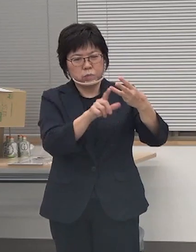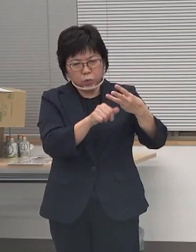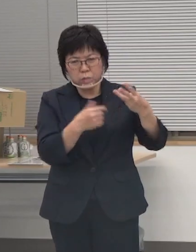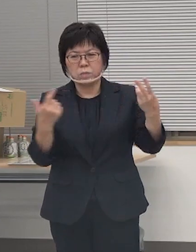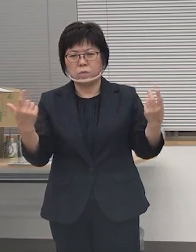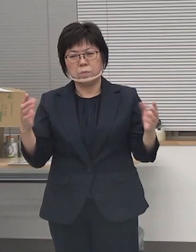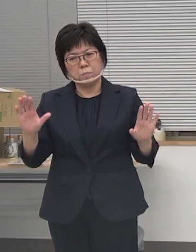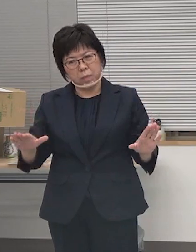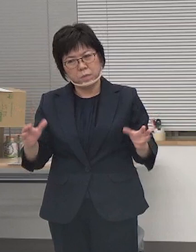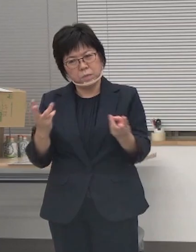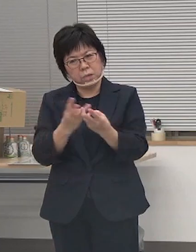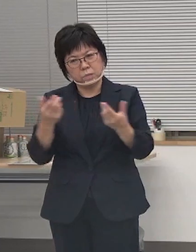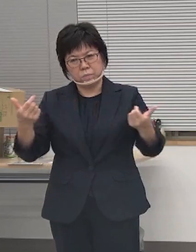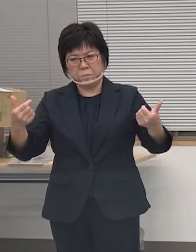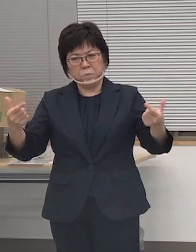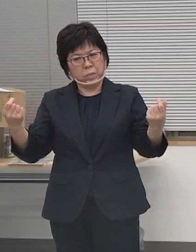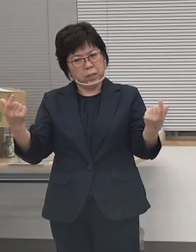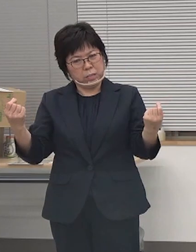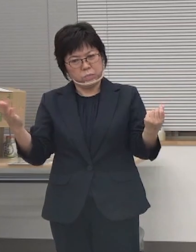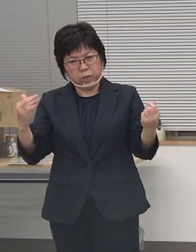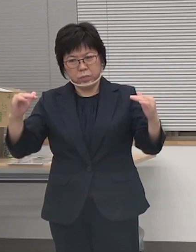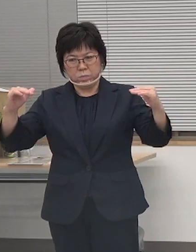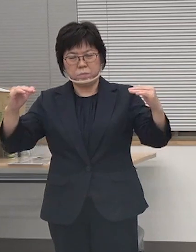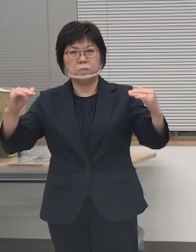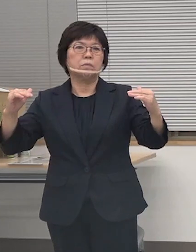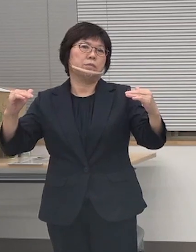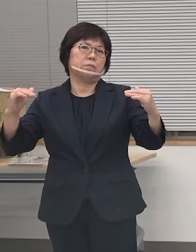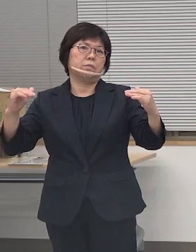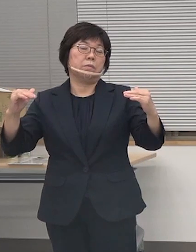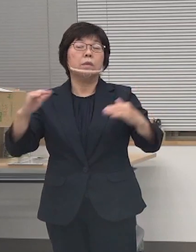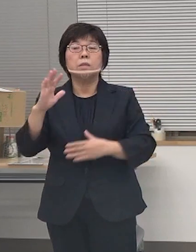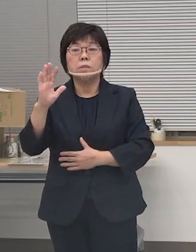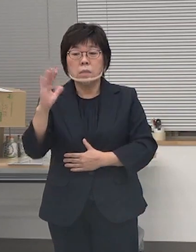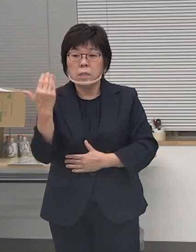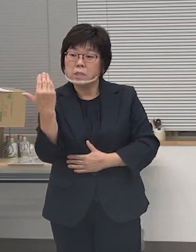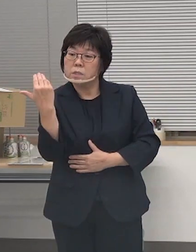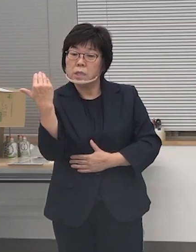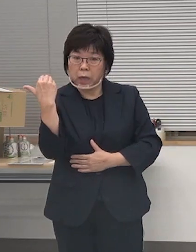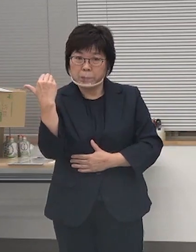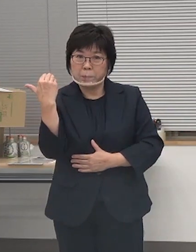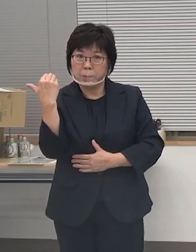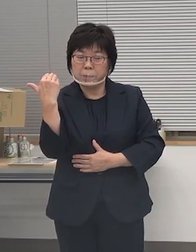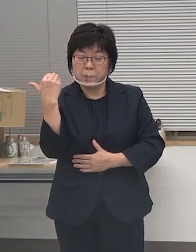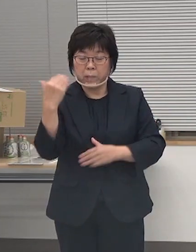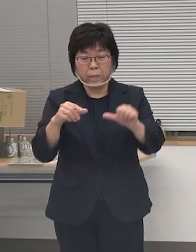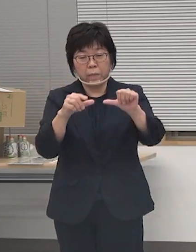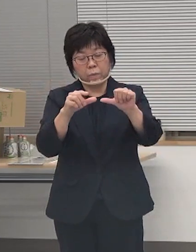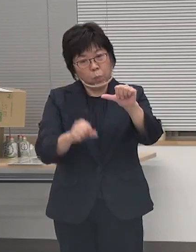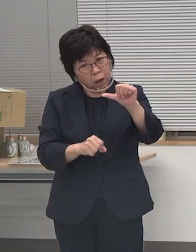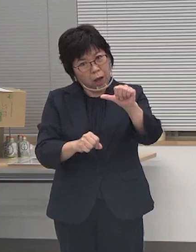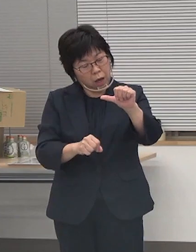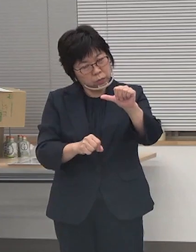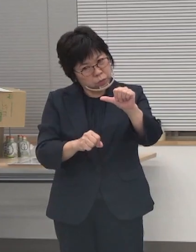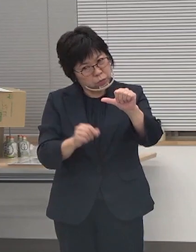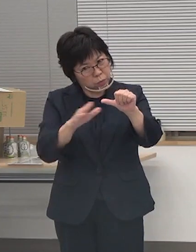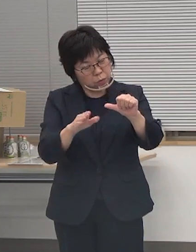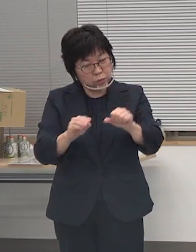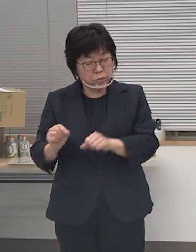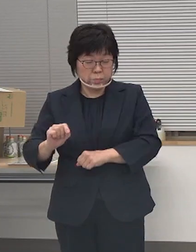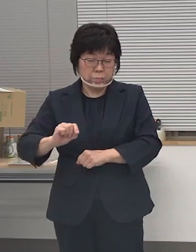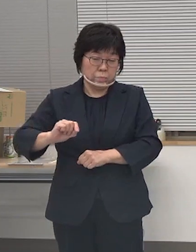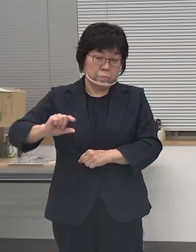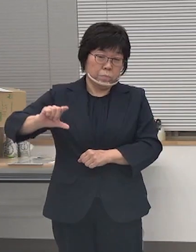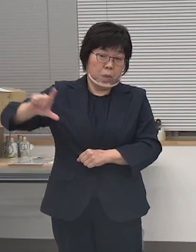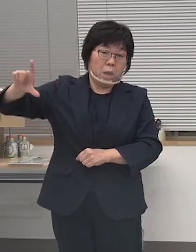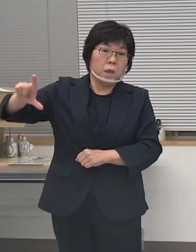しながら第1波というぐらいでしょうか、前回の人数が上がってきたときと比較して